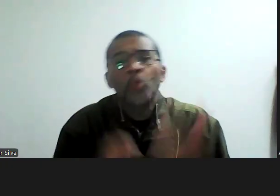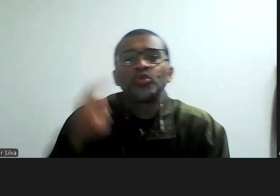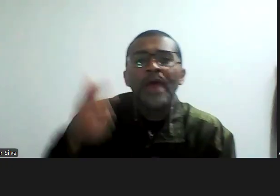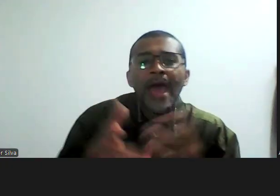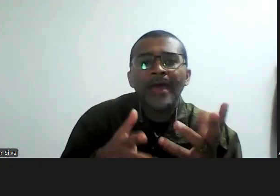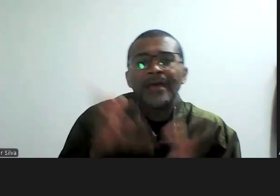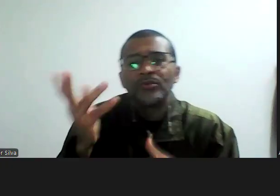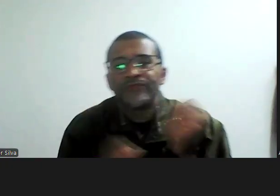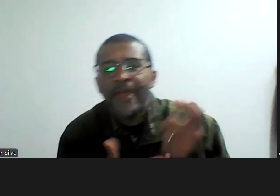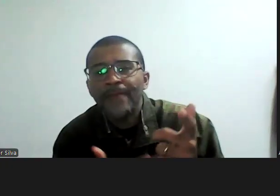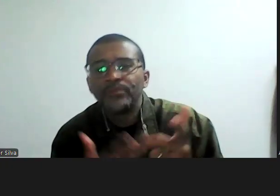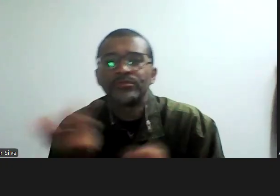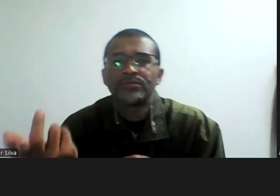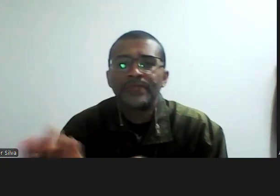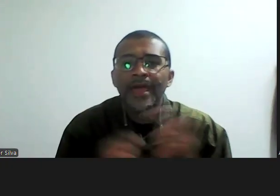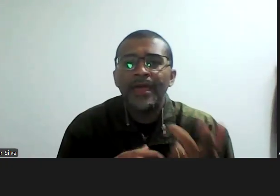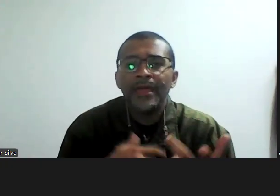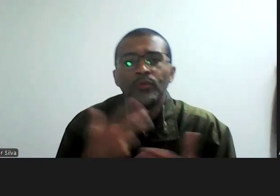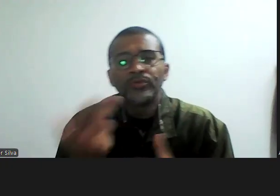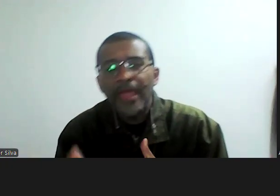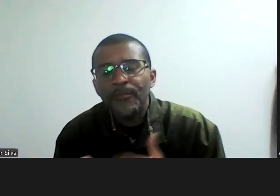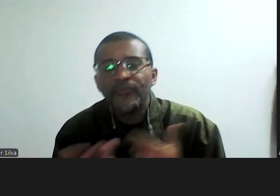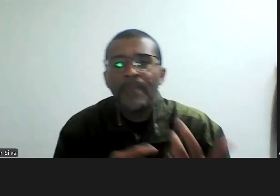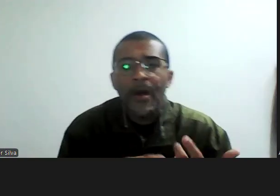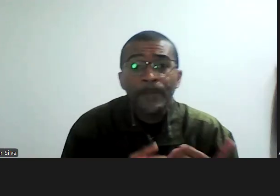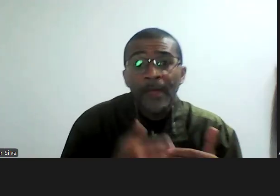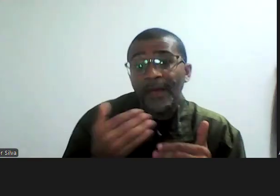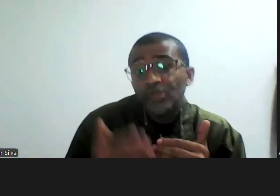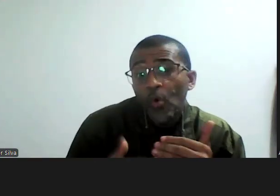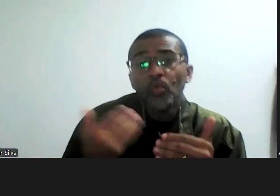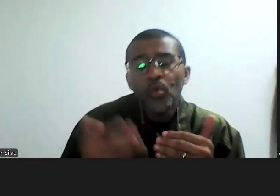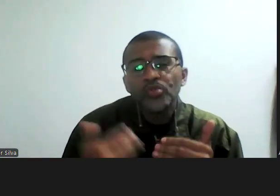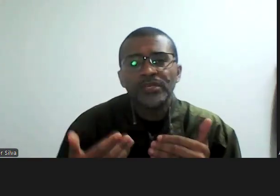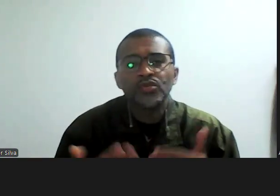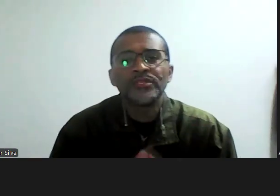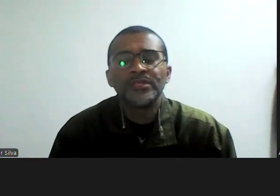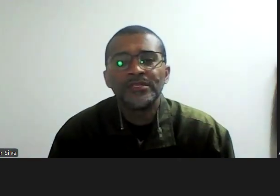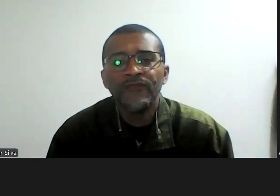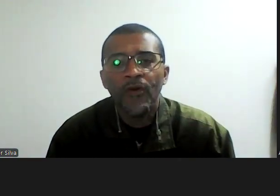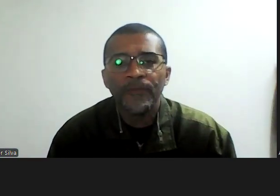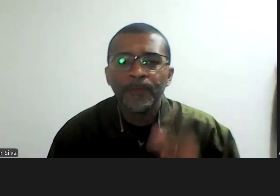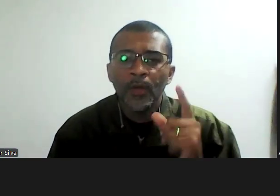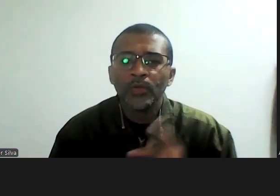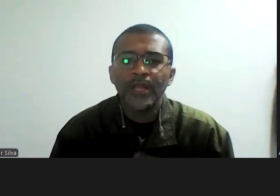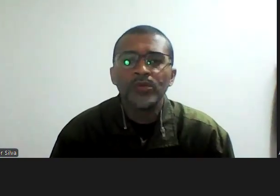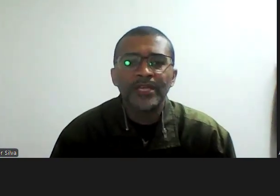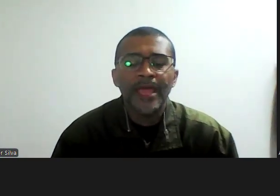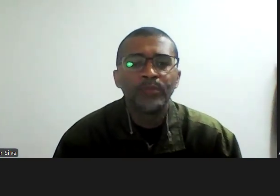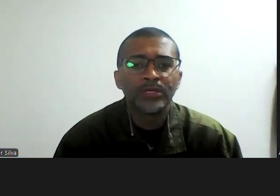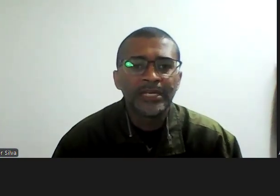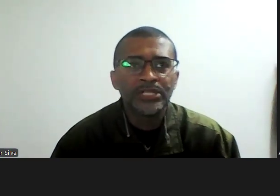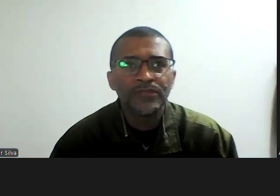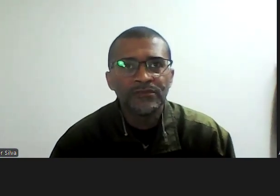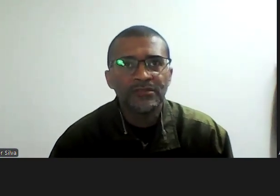saibam conjugar os verbos, né, no tempo verbal, mas com o uso essas coisas se desenvolvem. Outra coisa